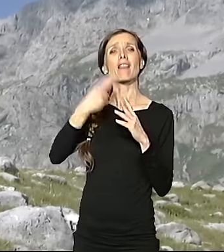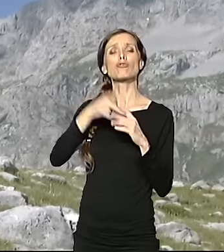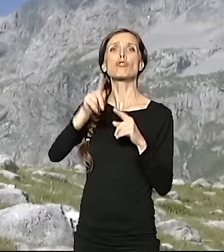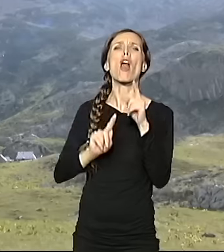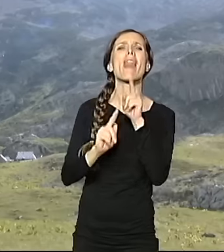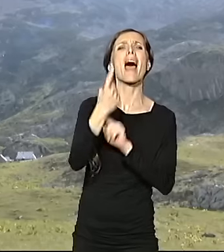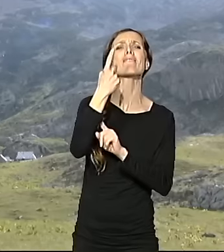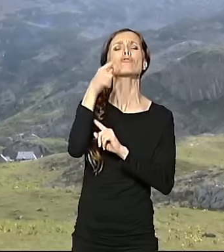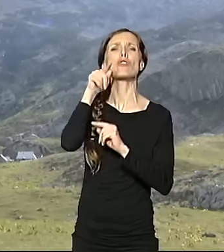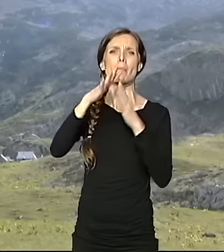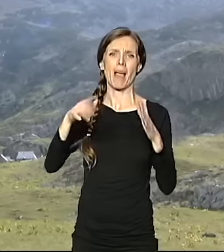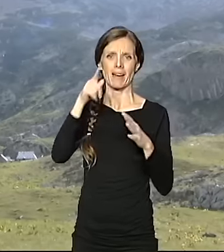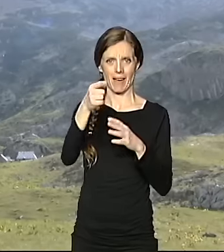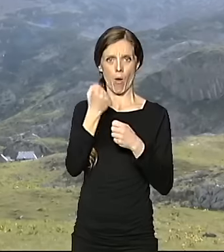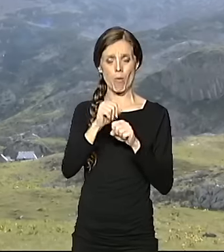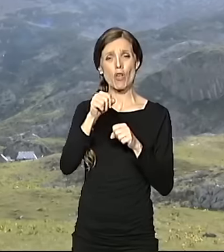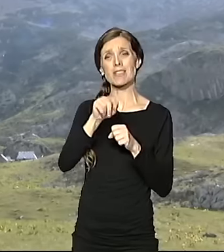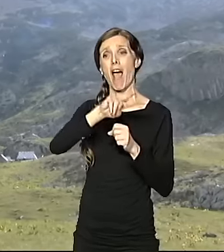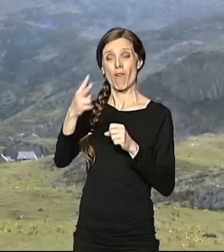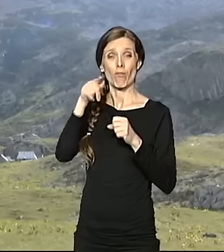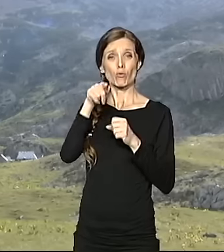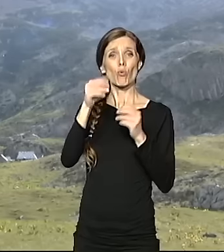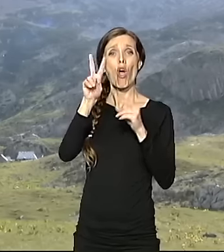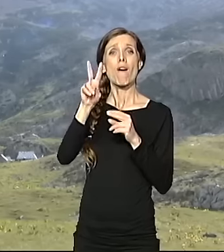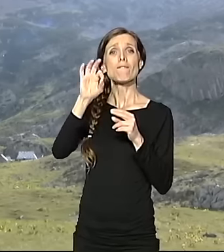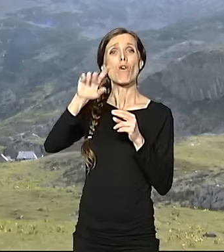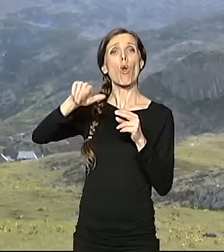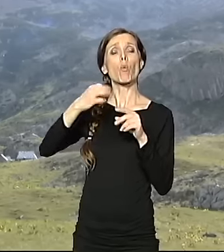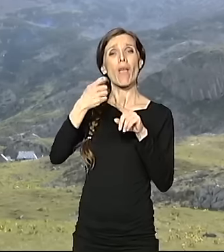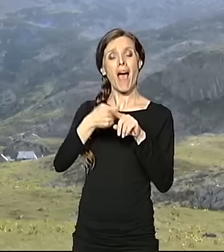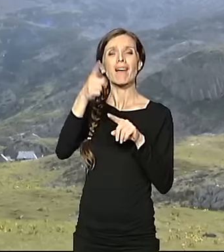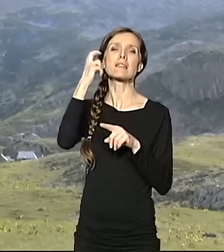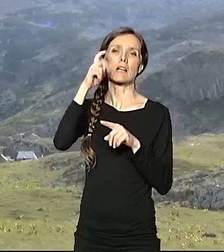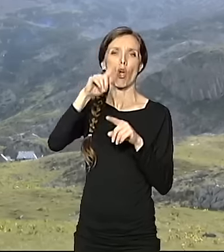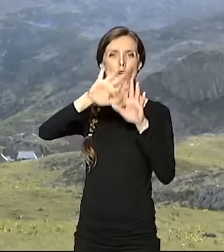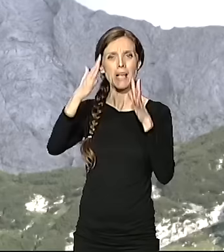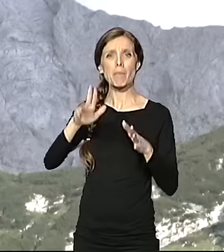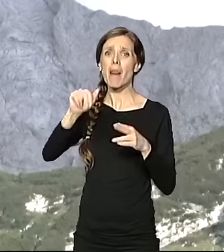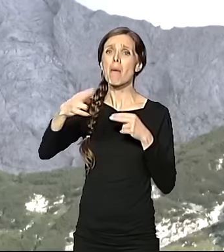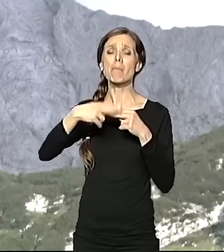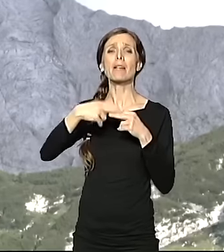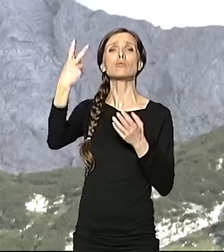A ovo je Volujak, crnogorska planina koja doseže gotovo 2400 metara.